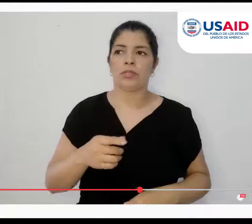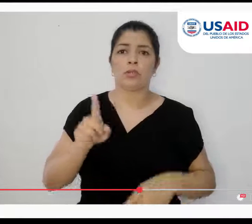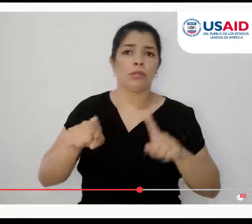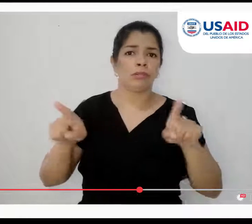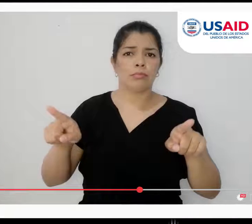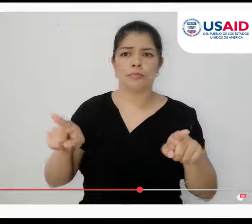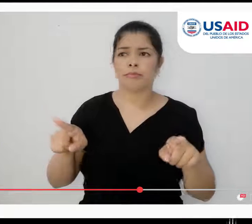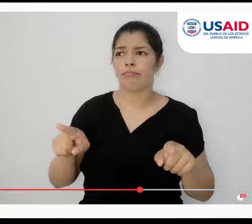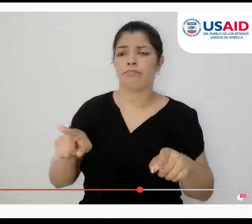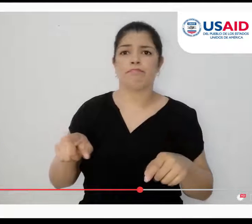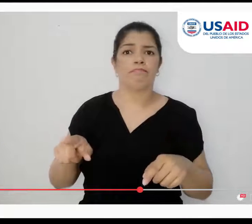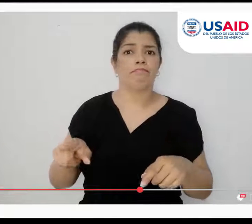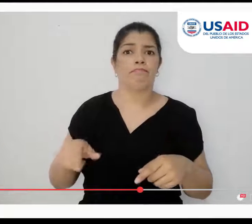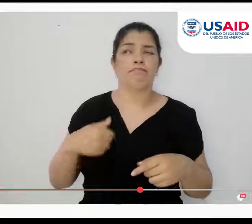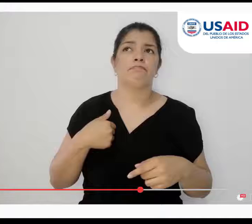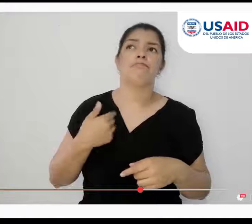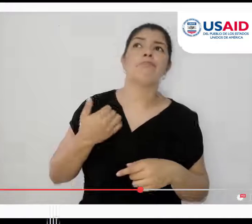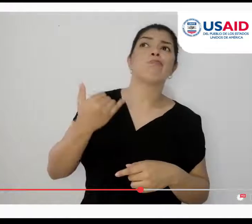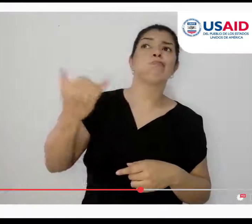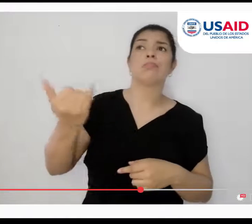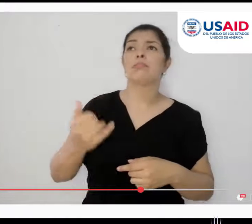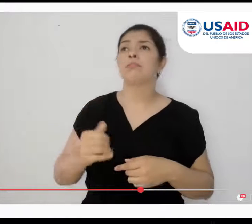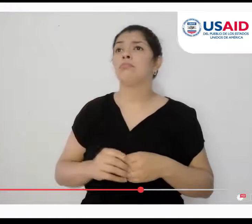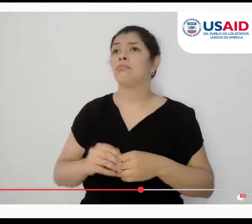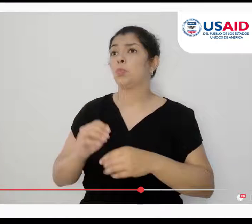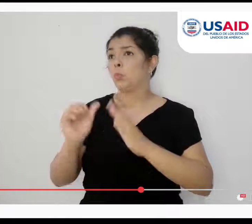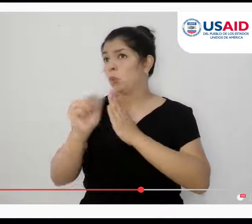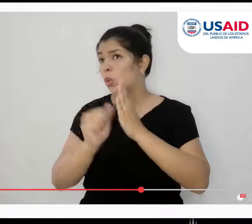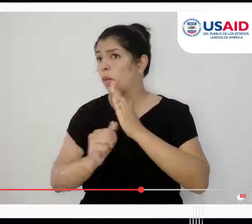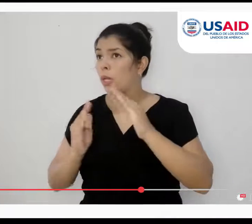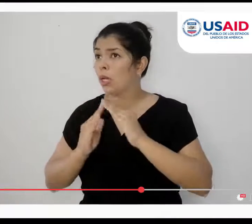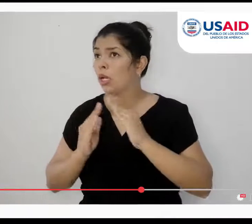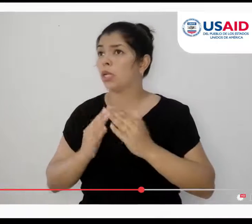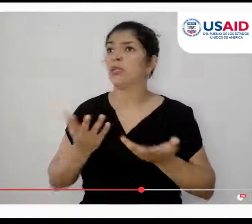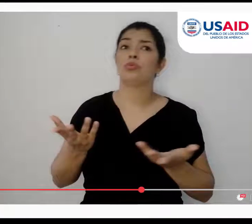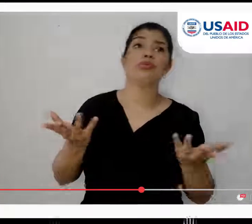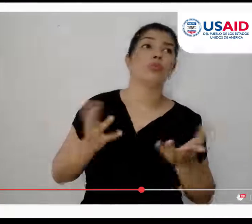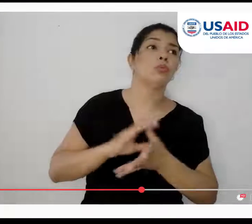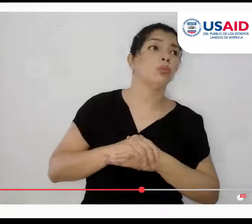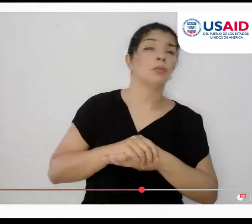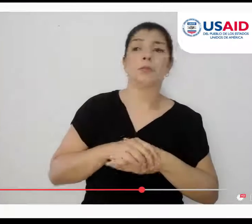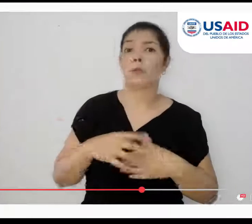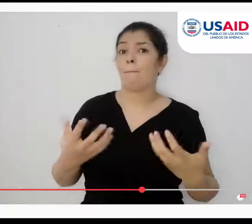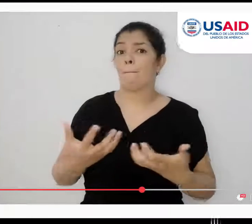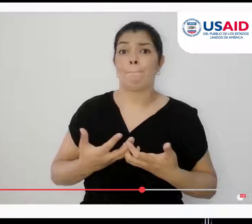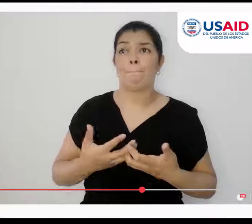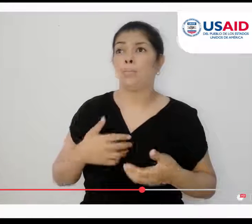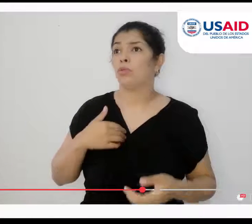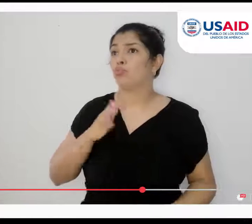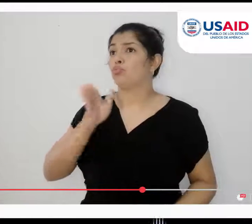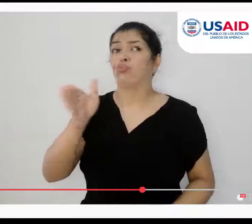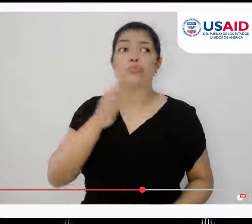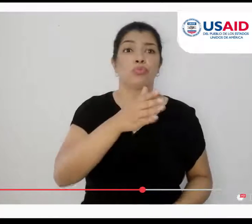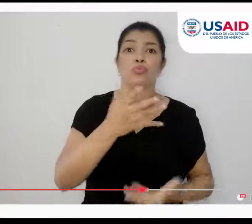siquiera se dan cuenta, no conocen dónde buscar información, no conocen